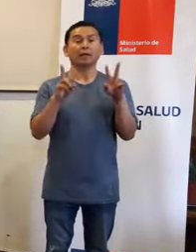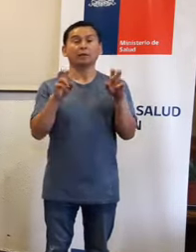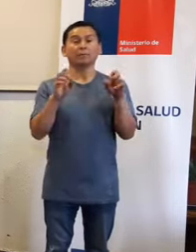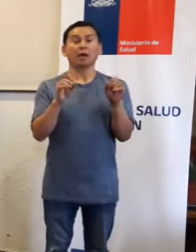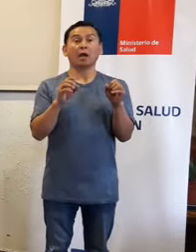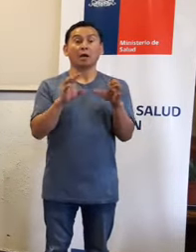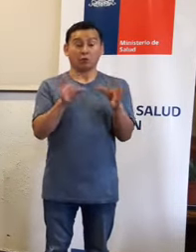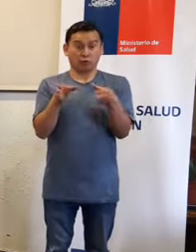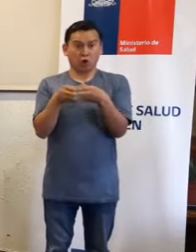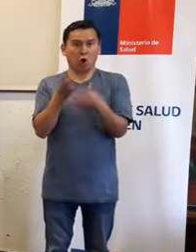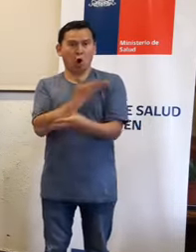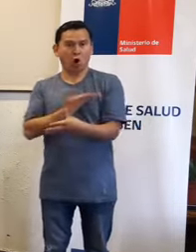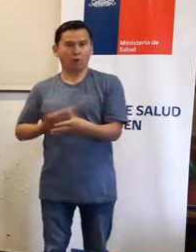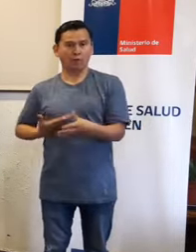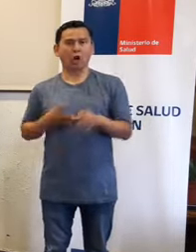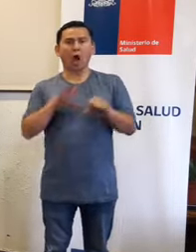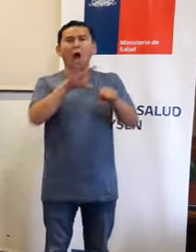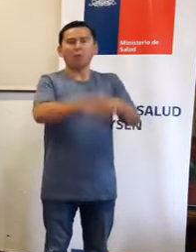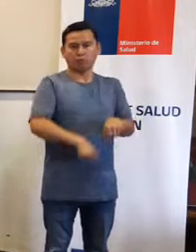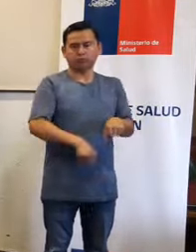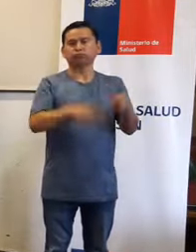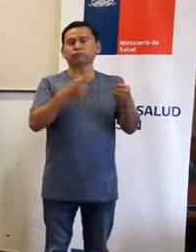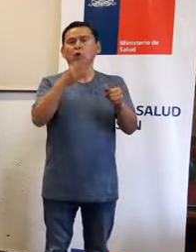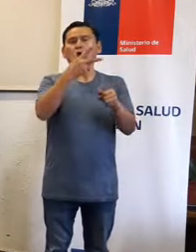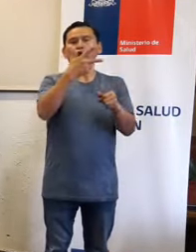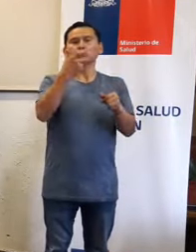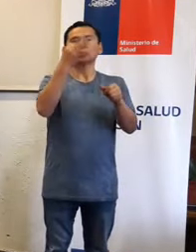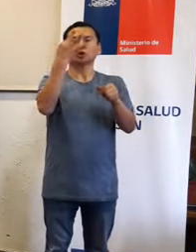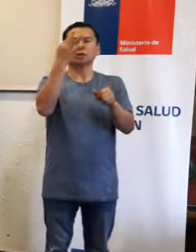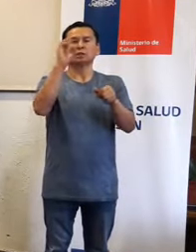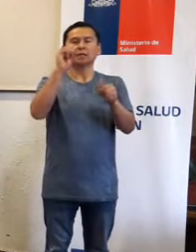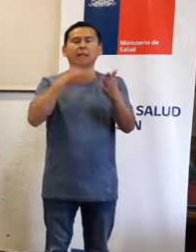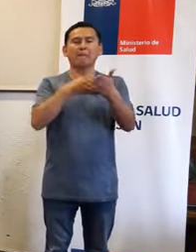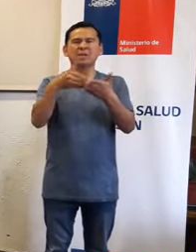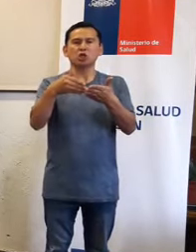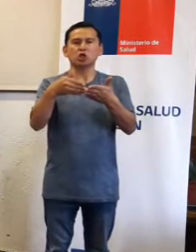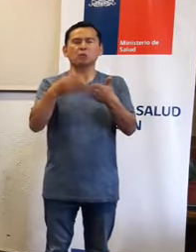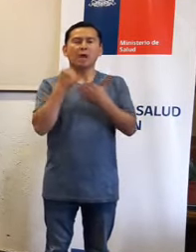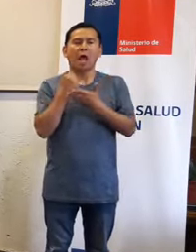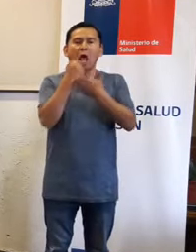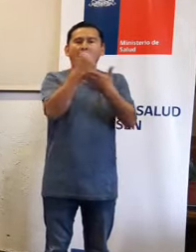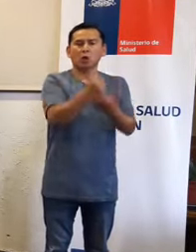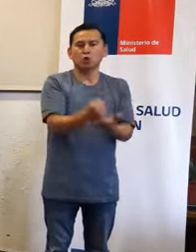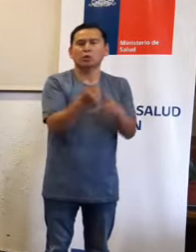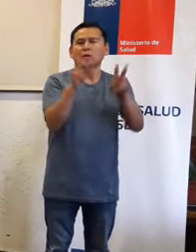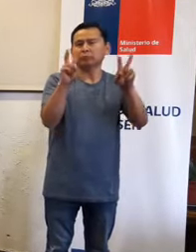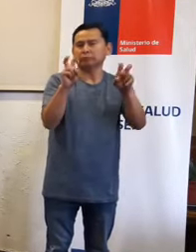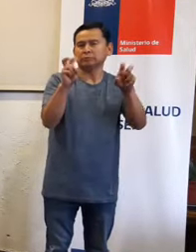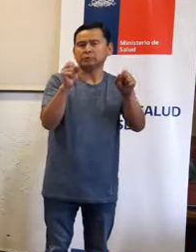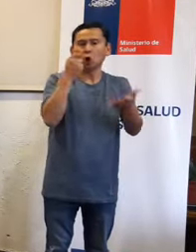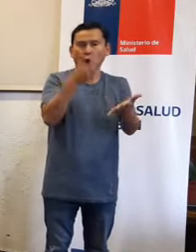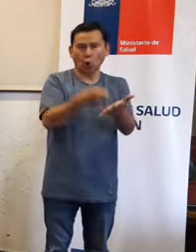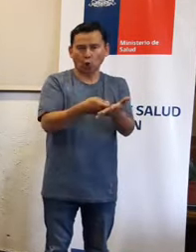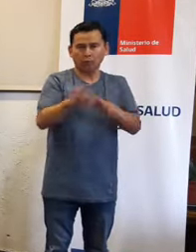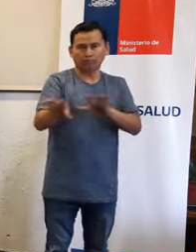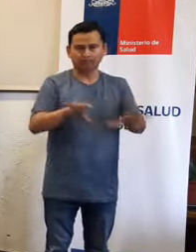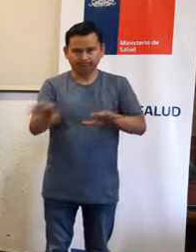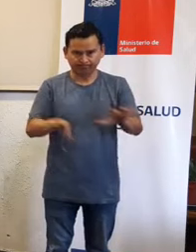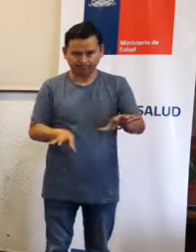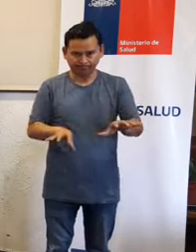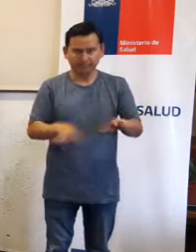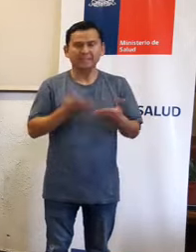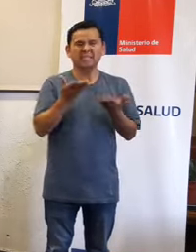Consejo Regional, aprobó más de 830 millones de pesos para ir en ayuda directa o en apoyo de la adquisición de equipamiento